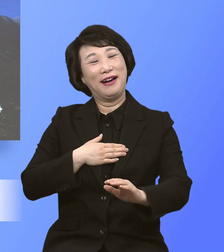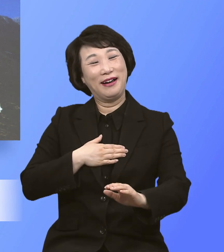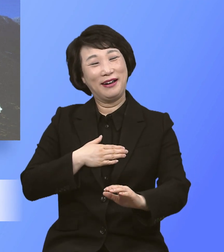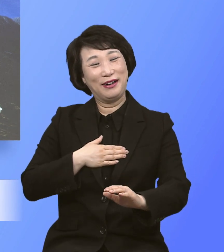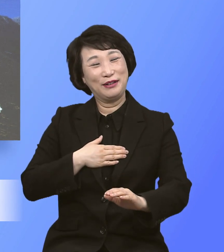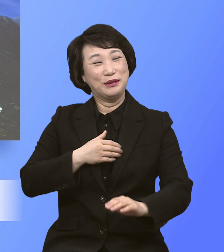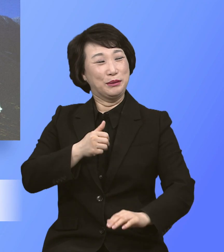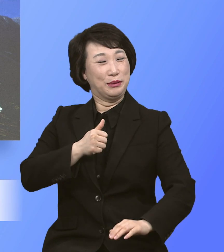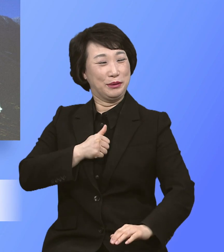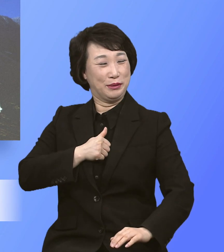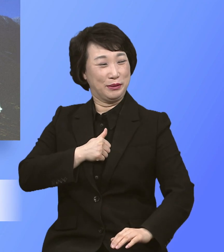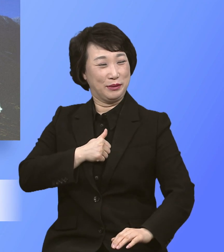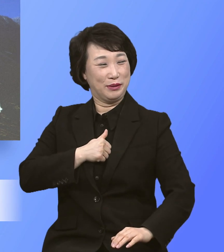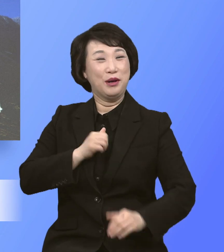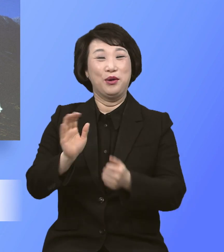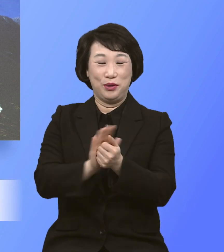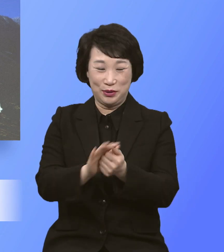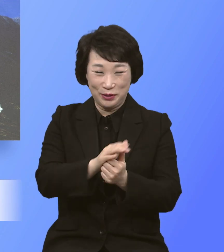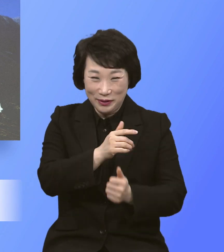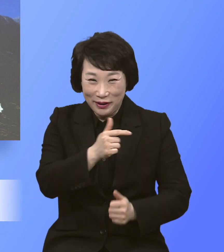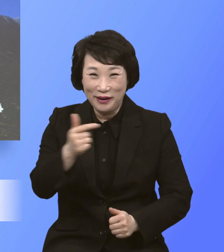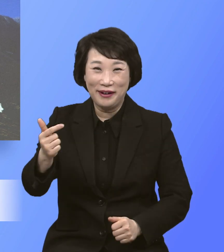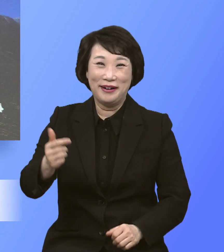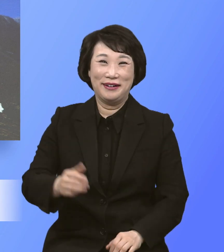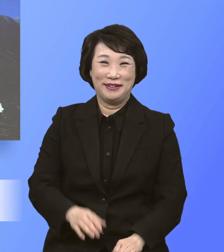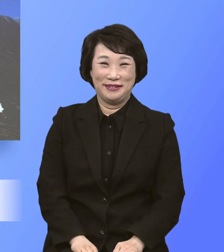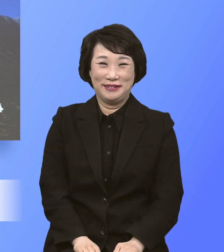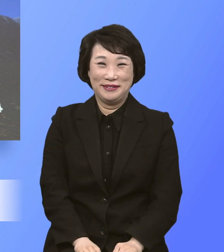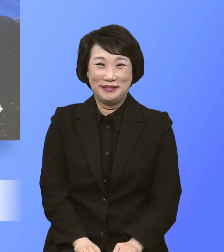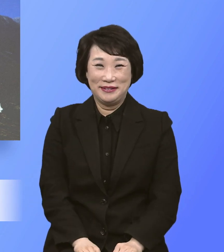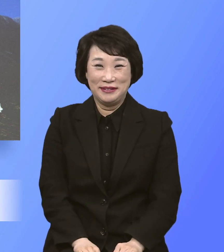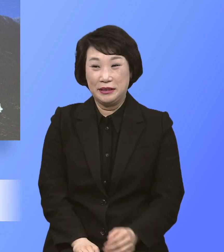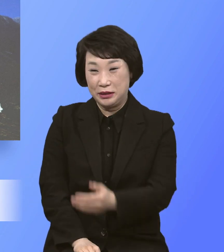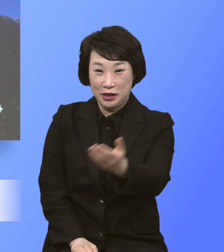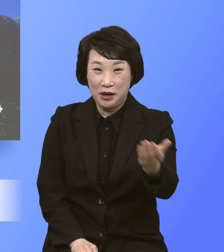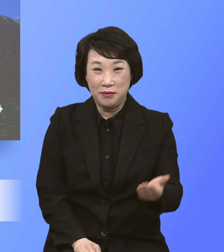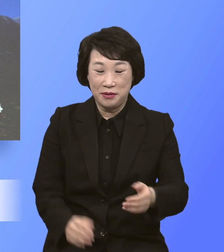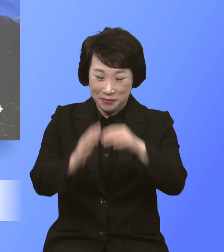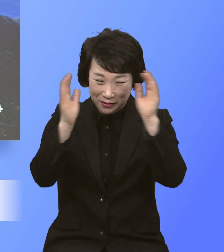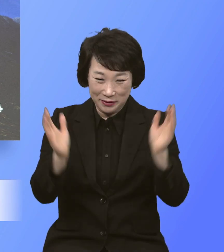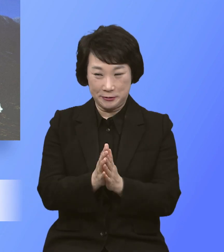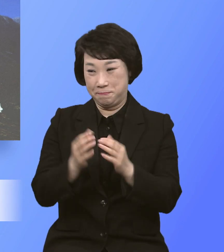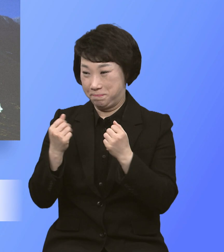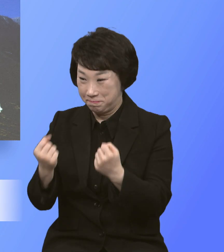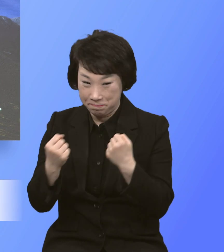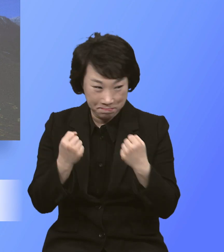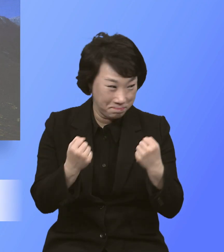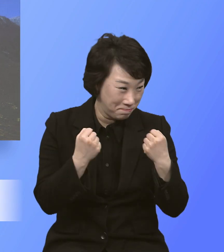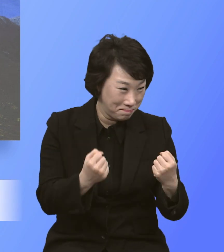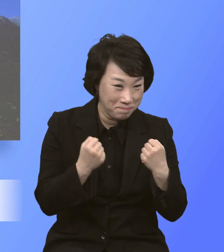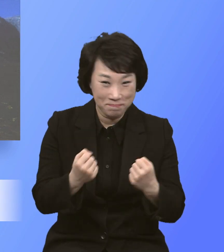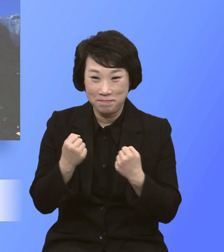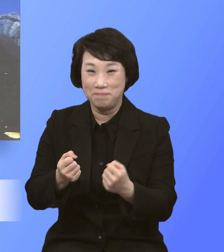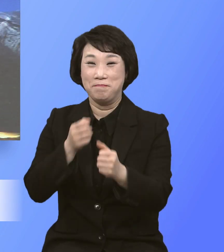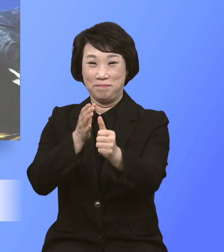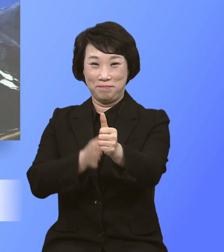얼마나 엄청난 위로냐 이 말입니다. 여러분 정말로 힘내시기를 바랍니다.